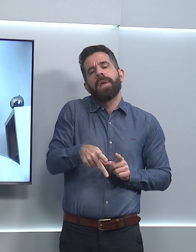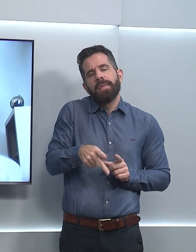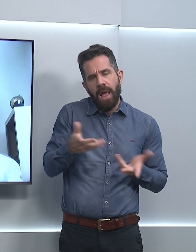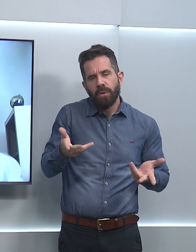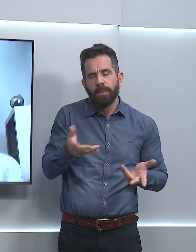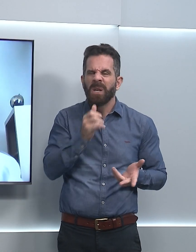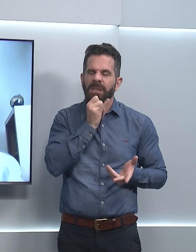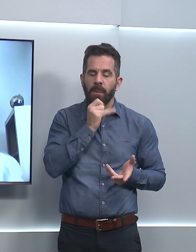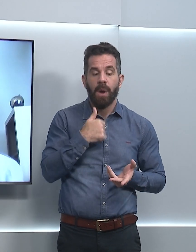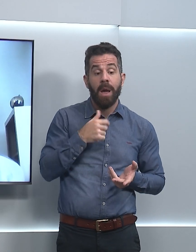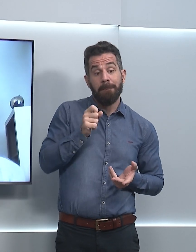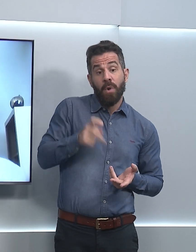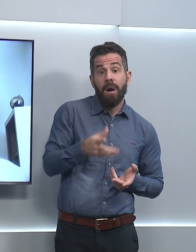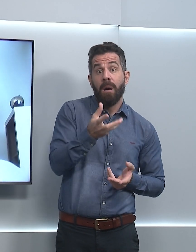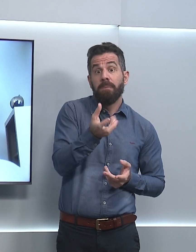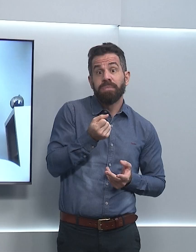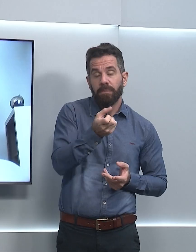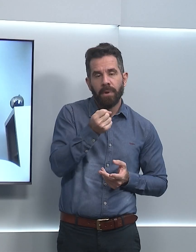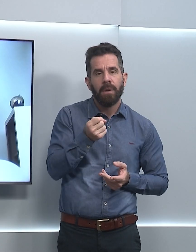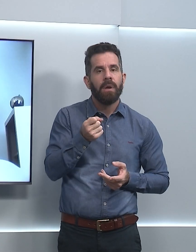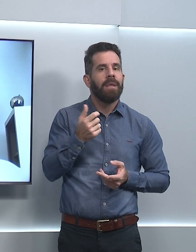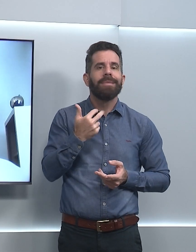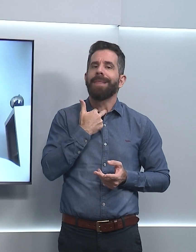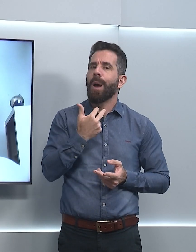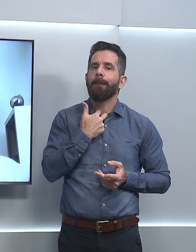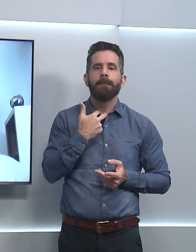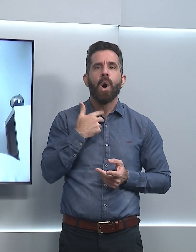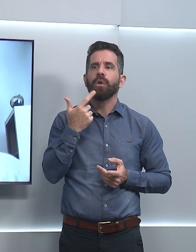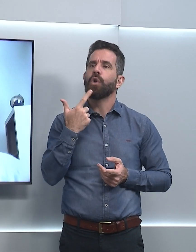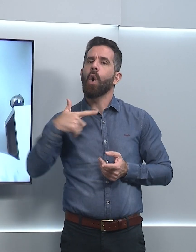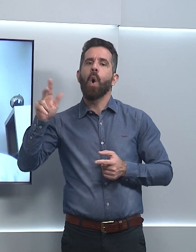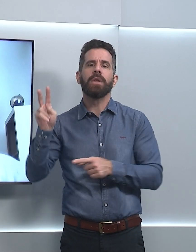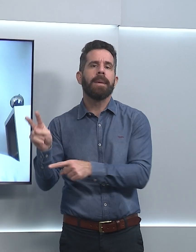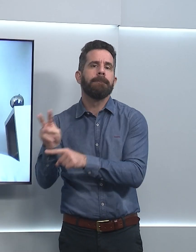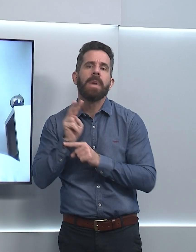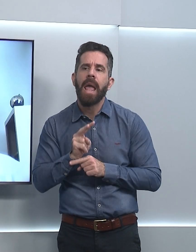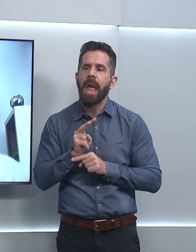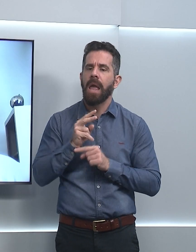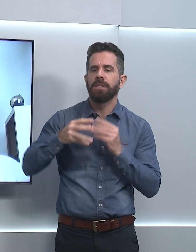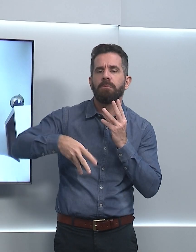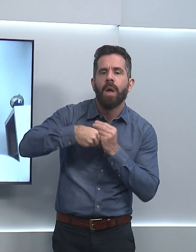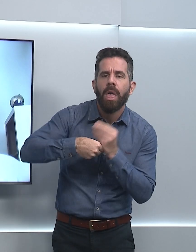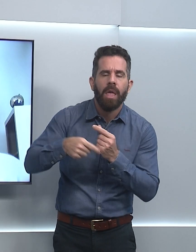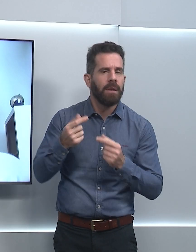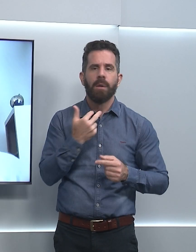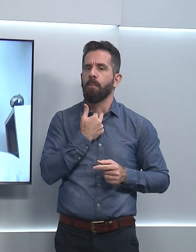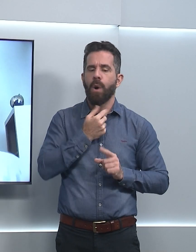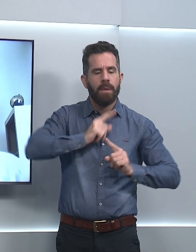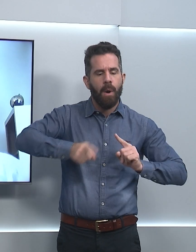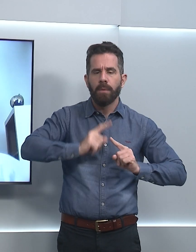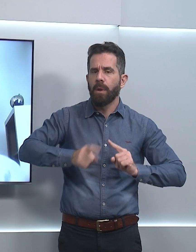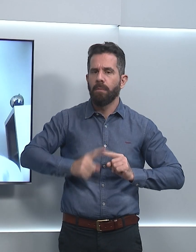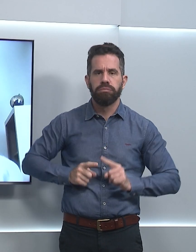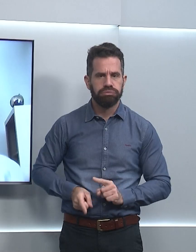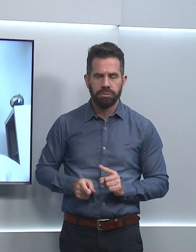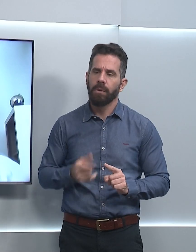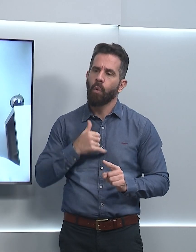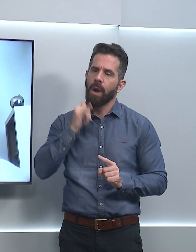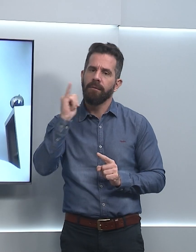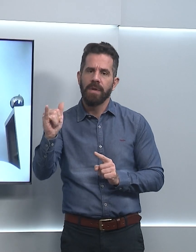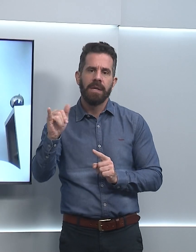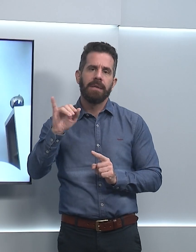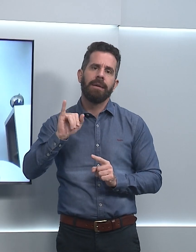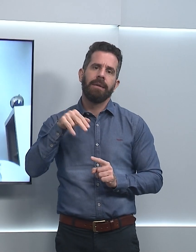empréstimos consignados. Então, essas 3 ferramentas eu penso que podem aí resguardar os idosos desses